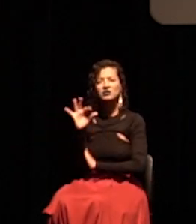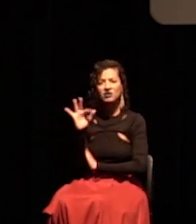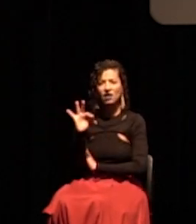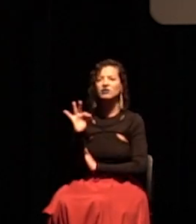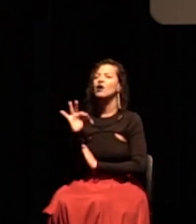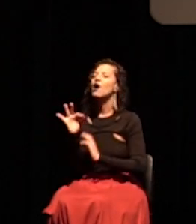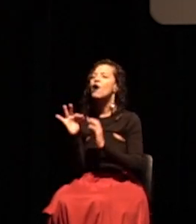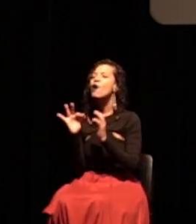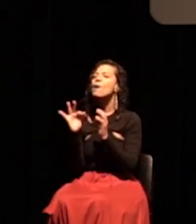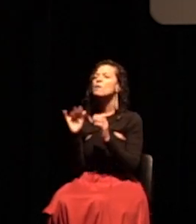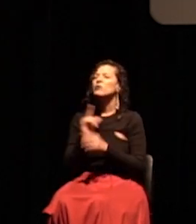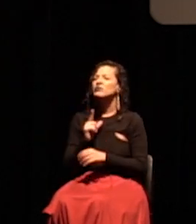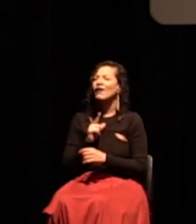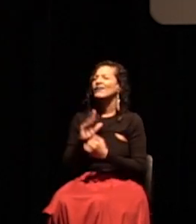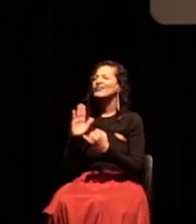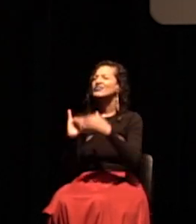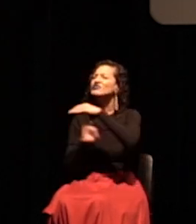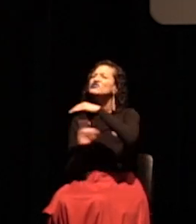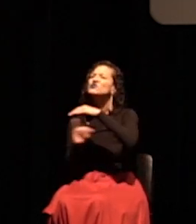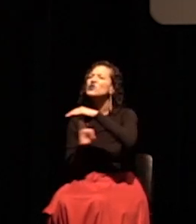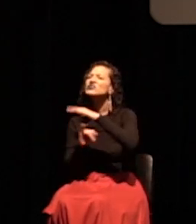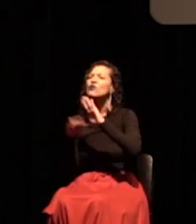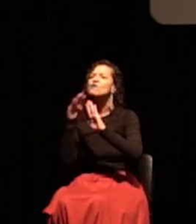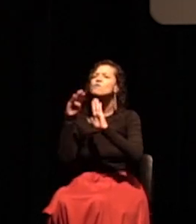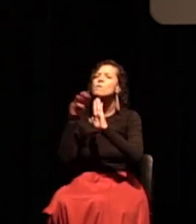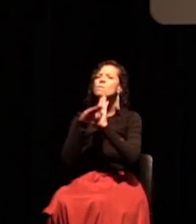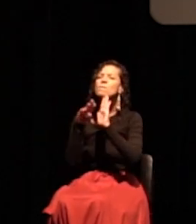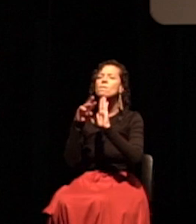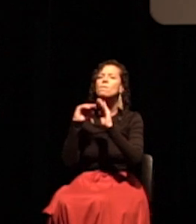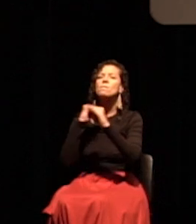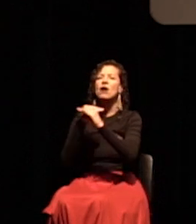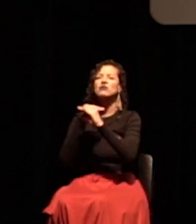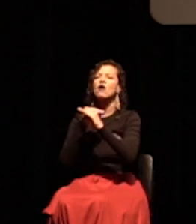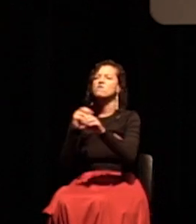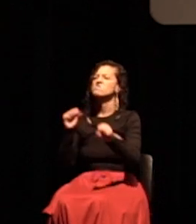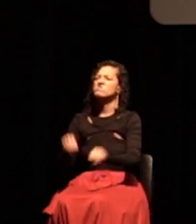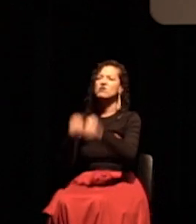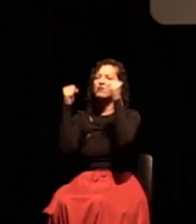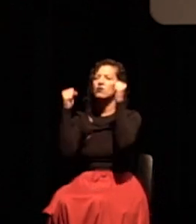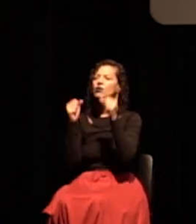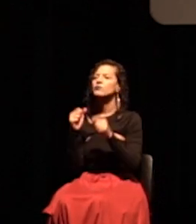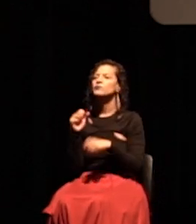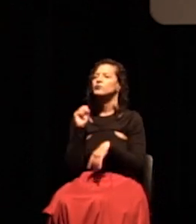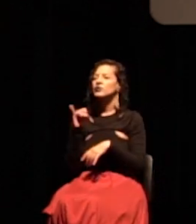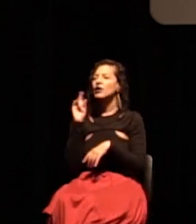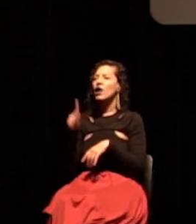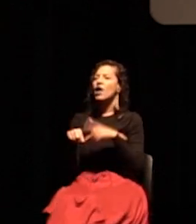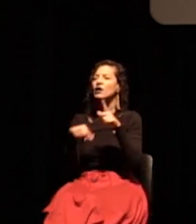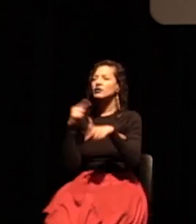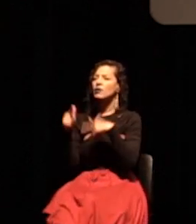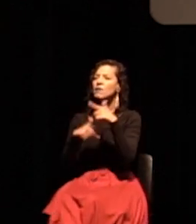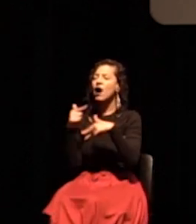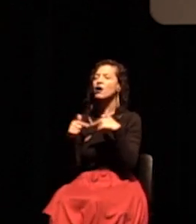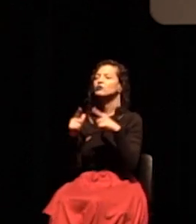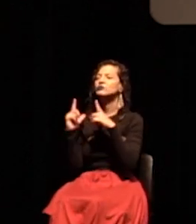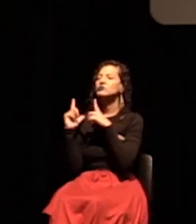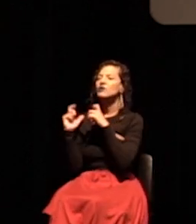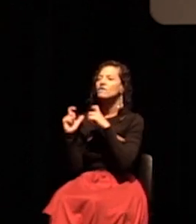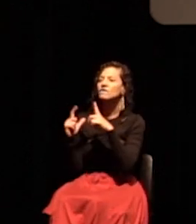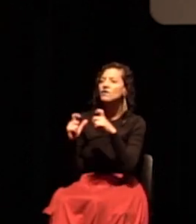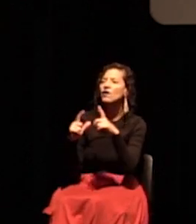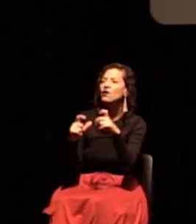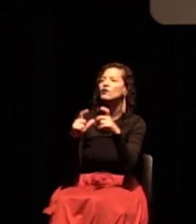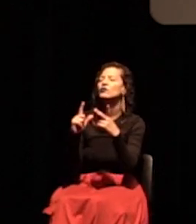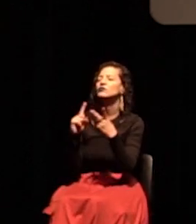o padrão institucional de que trabalhos feitos com sequências